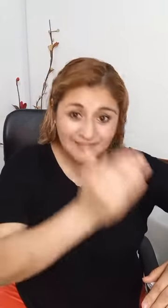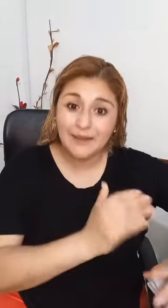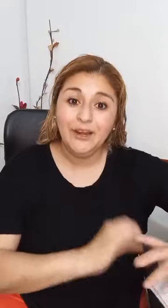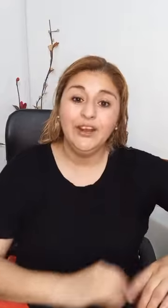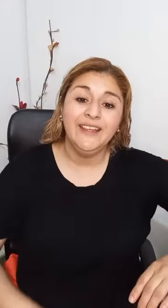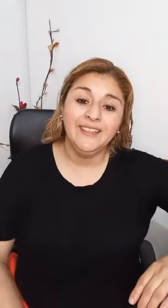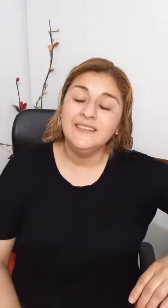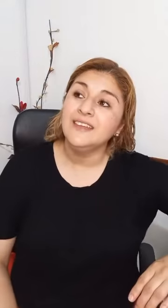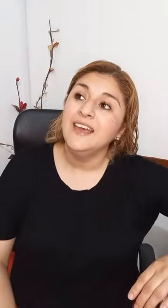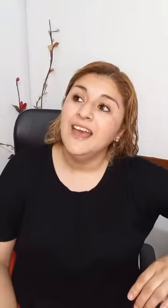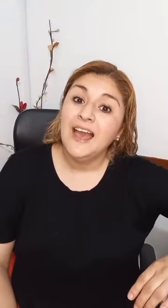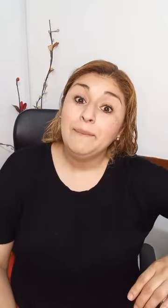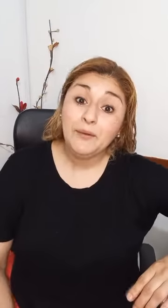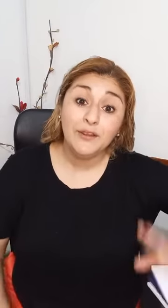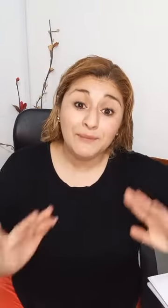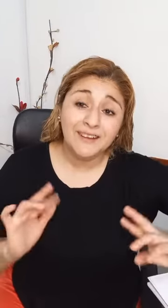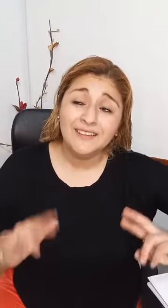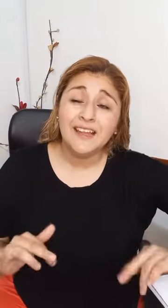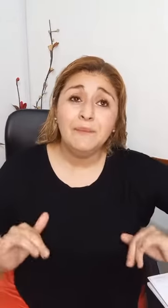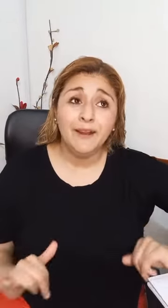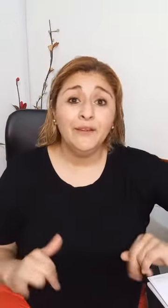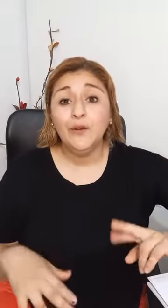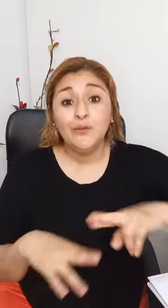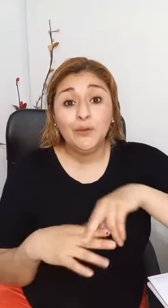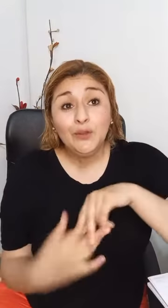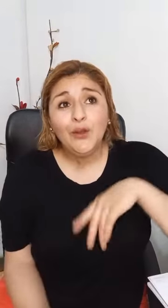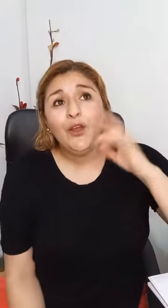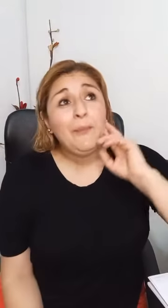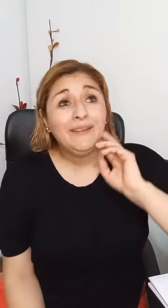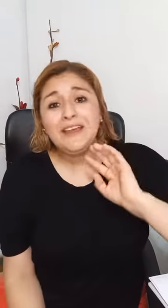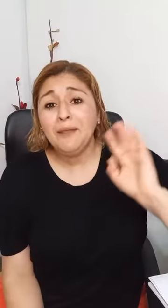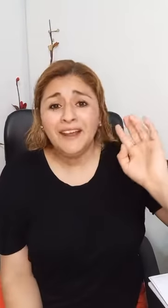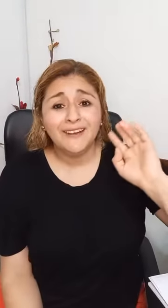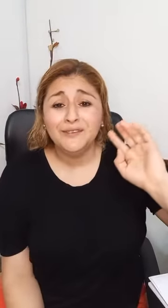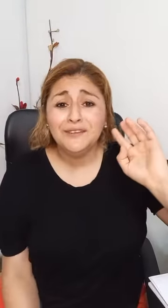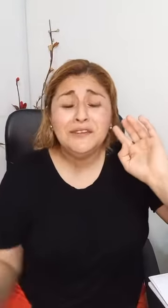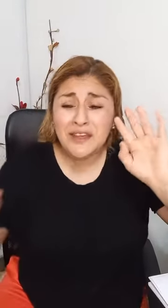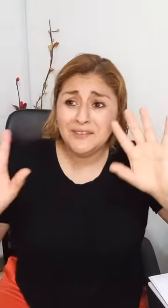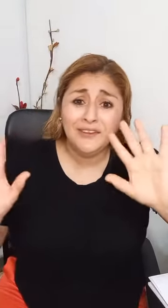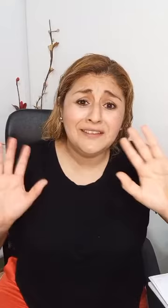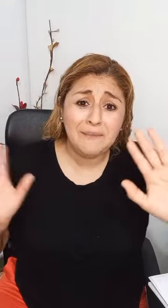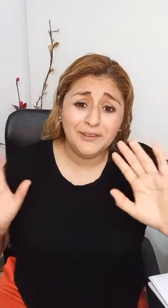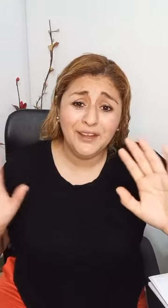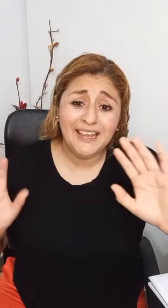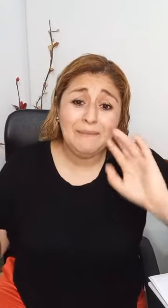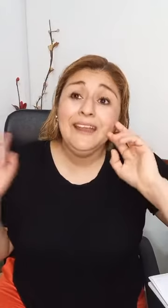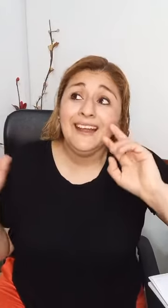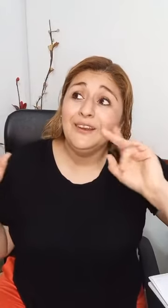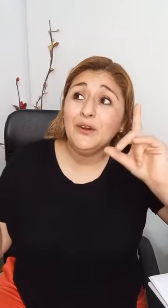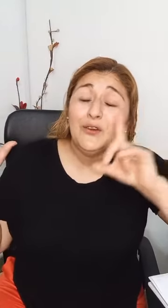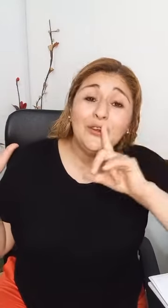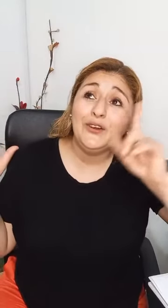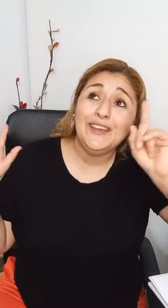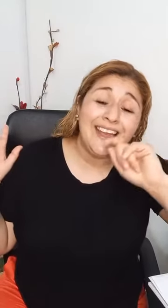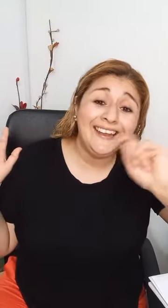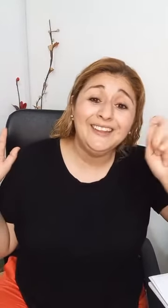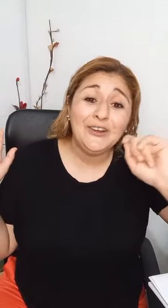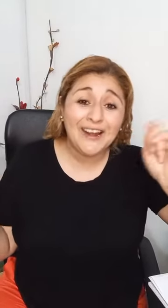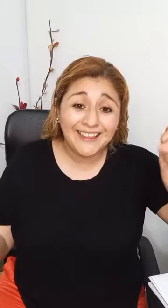fui a hacerme los lentes, me acuerdo que mientras estaba esperando en el consultorio, empecé a mirar. No sé si ustedes son de esas personas que miran lo